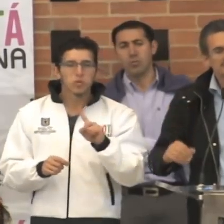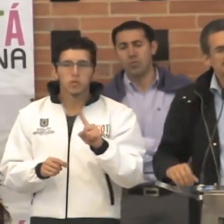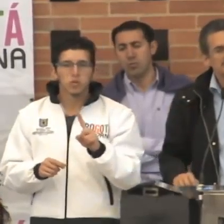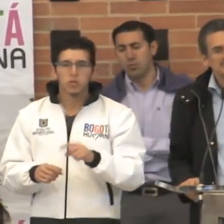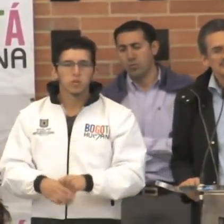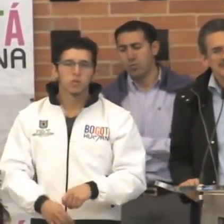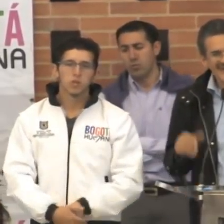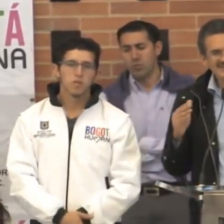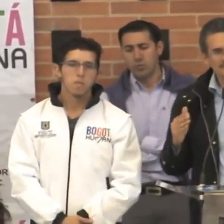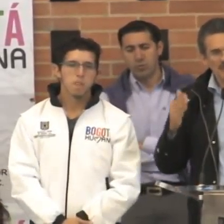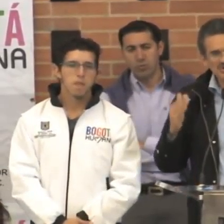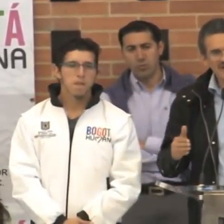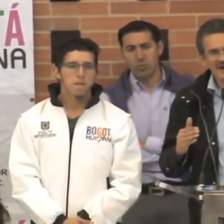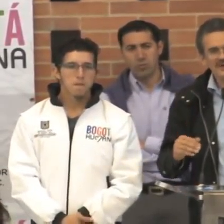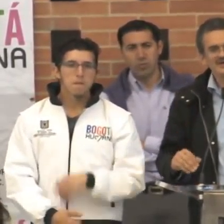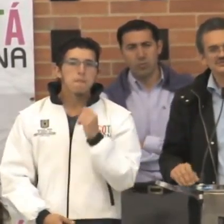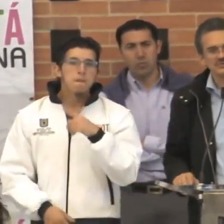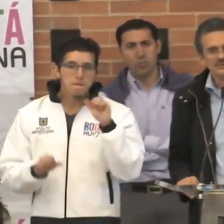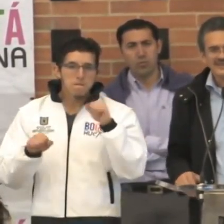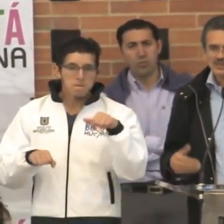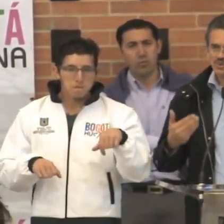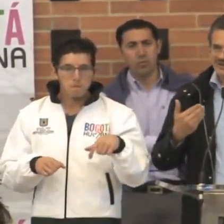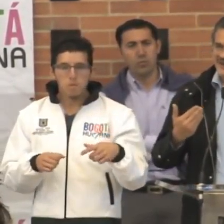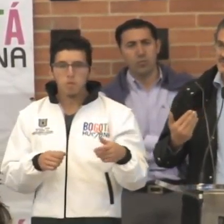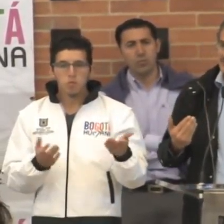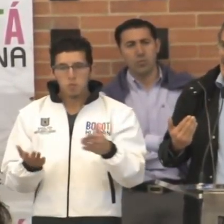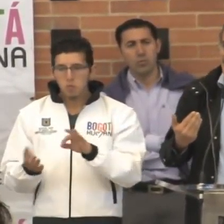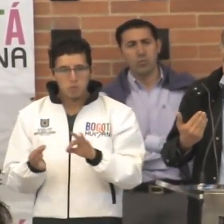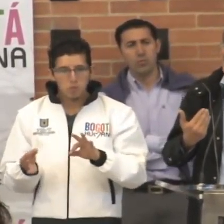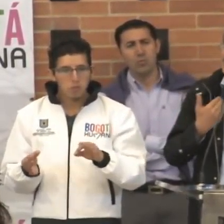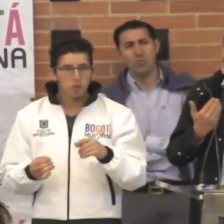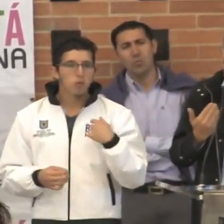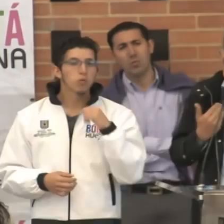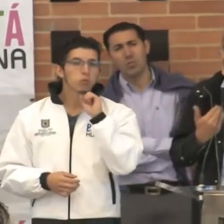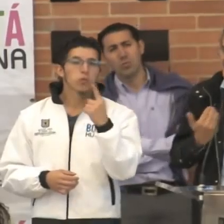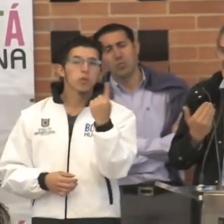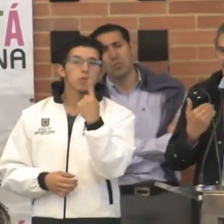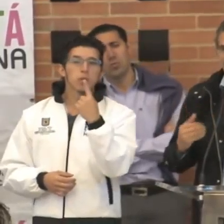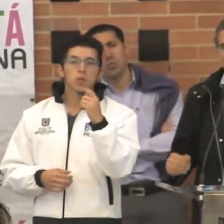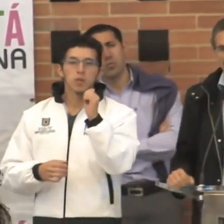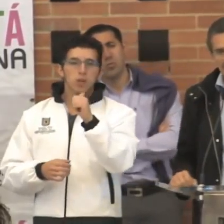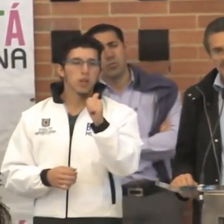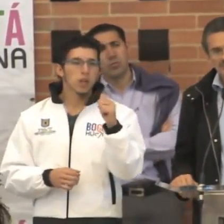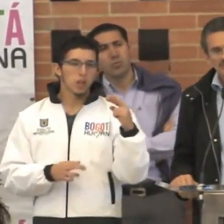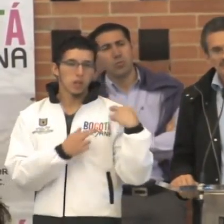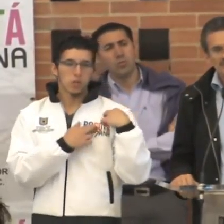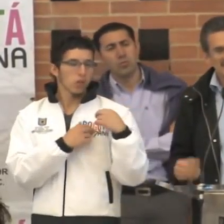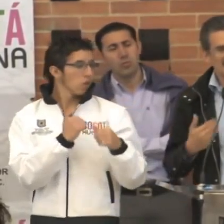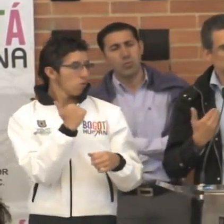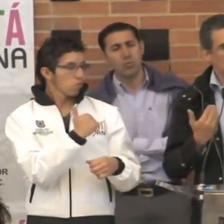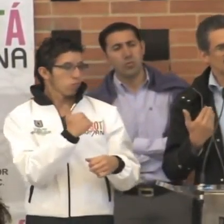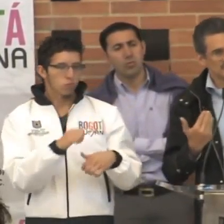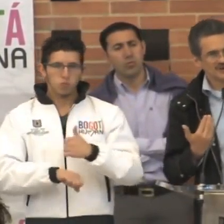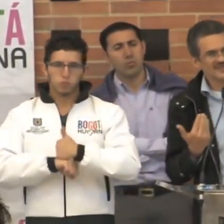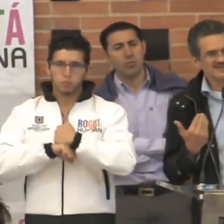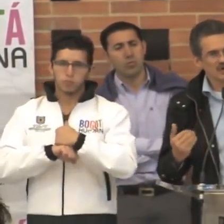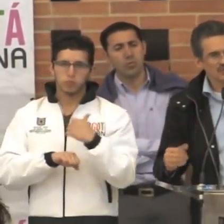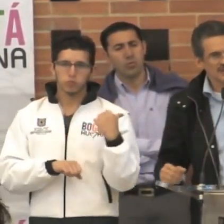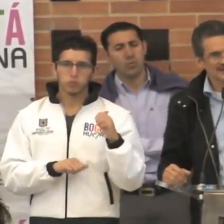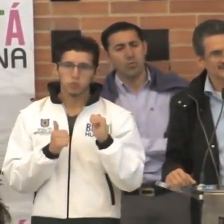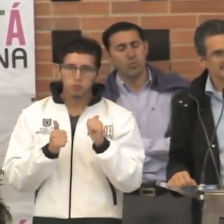No es posible cambiar eso. La responsabilidad primera es nuestra, del Estado, de quienes somos